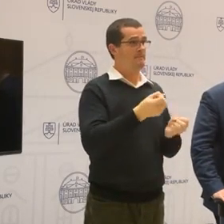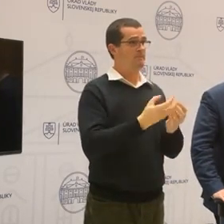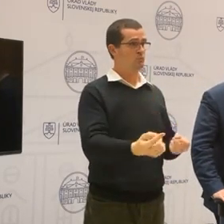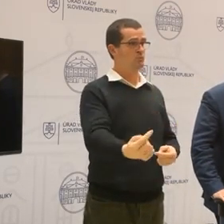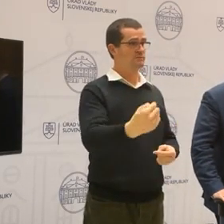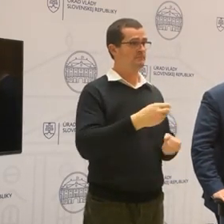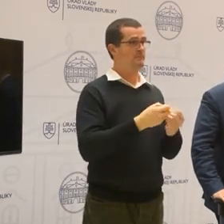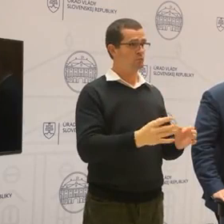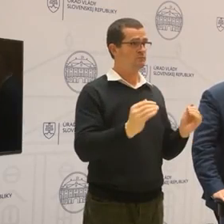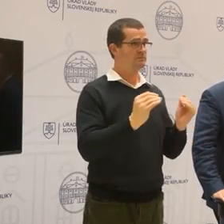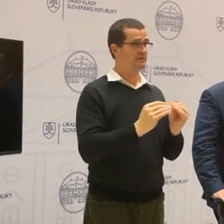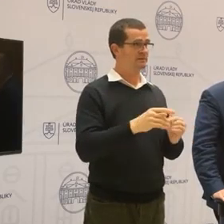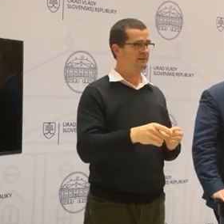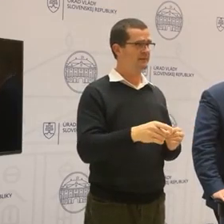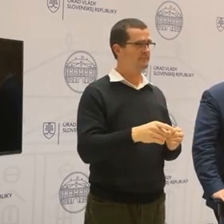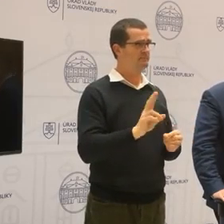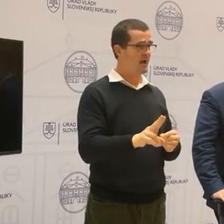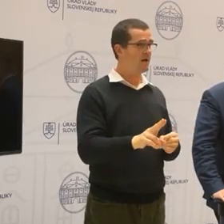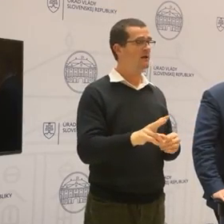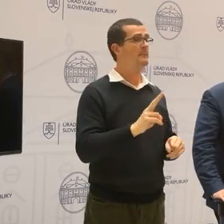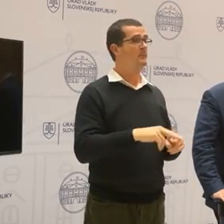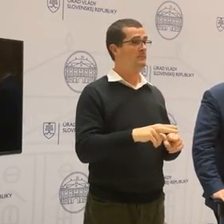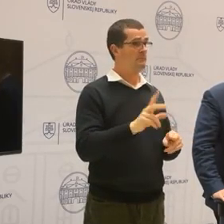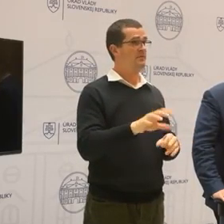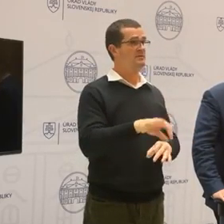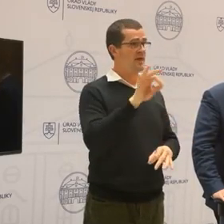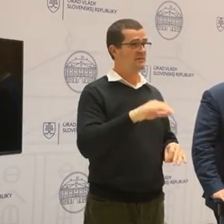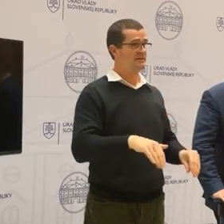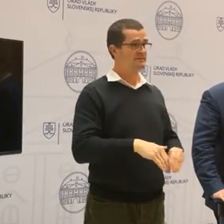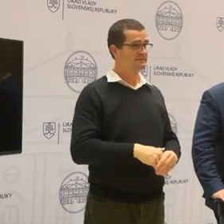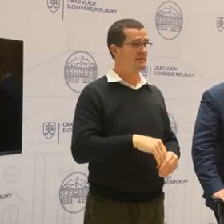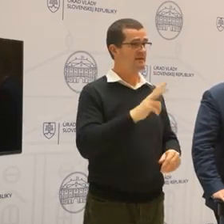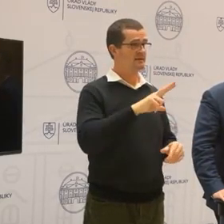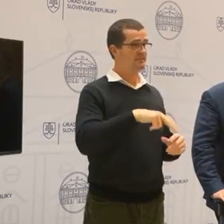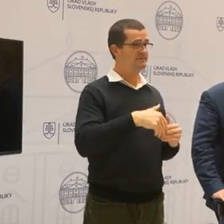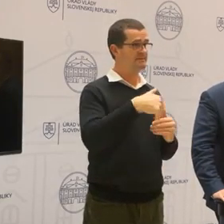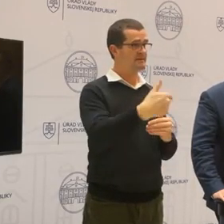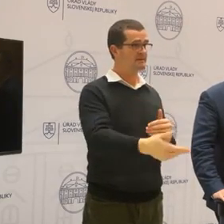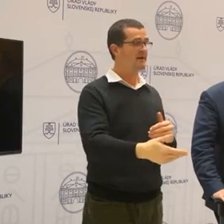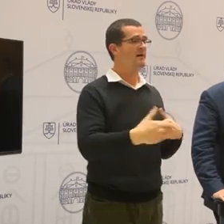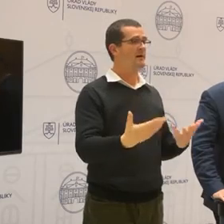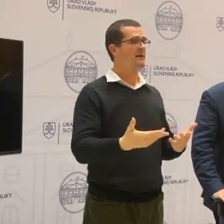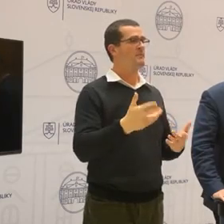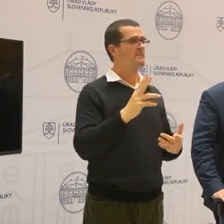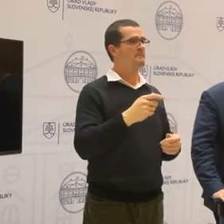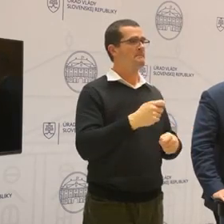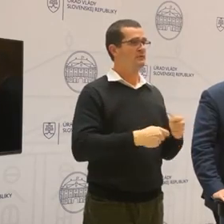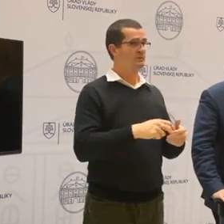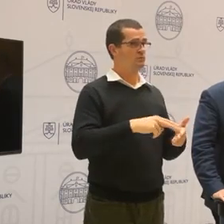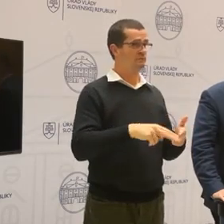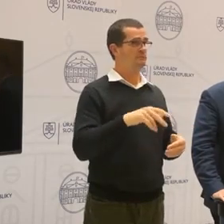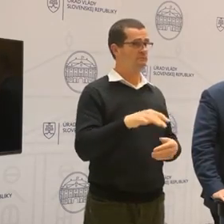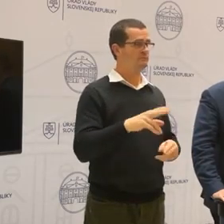tí, ktorí spĺňajú kritériá, a v prípade, ak teda si nájde tú prácu v priebehu 3 mesiacov, respektíve uzavrie tú pracovnú